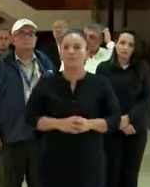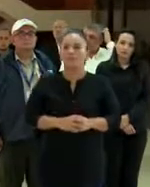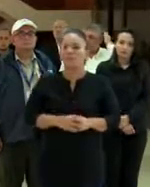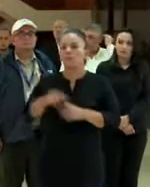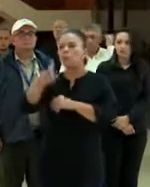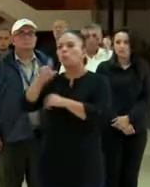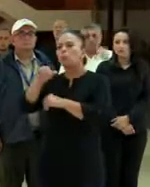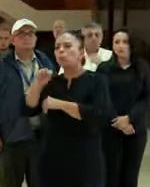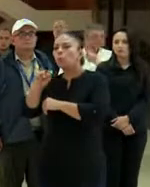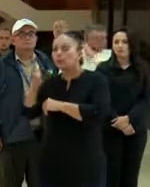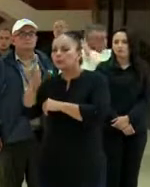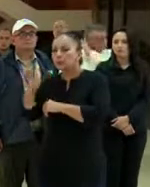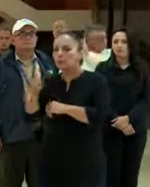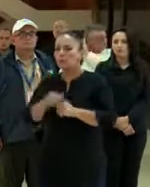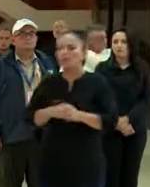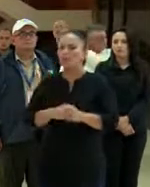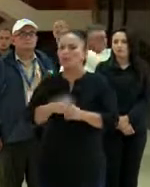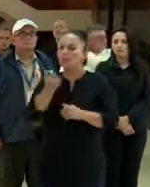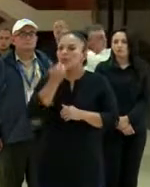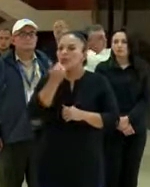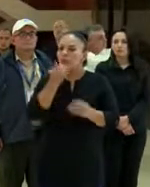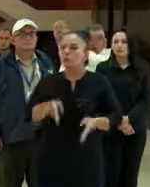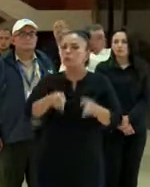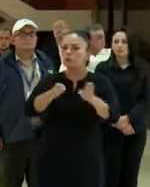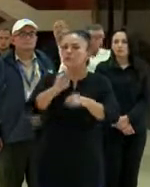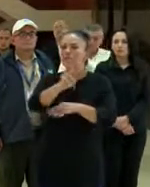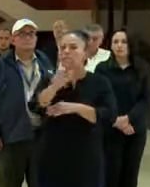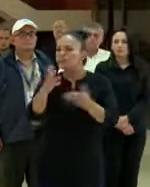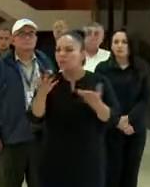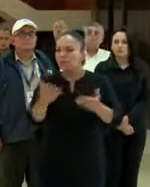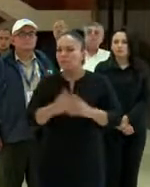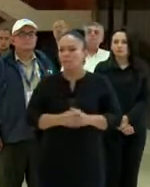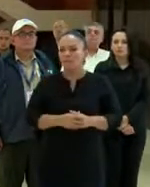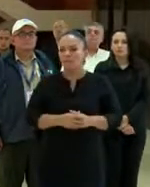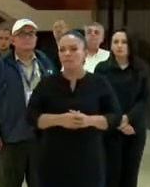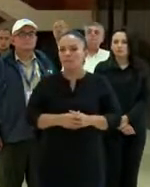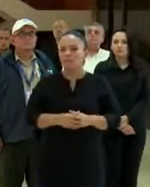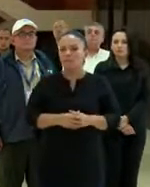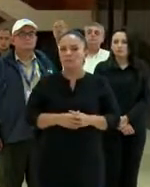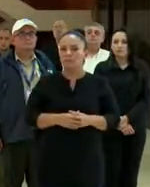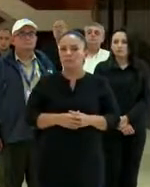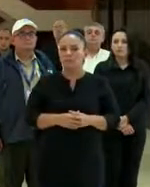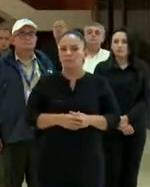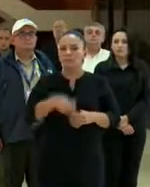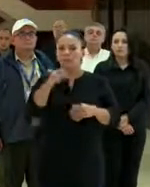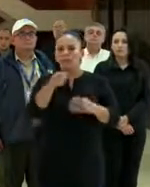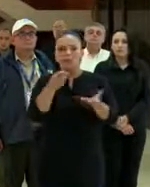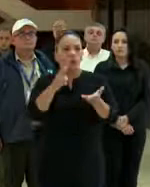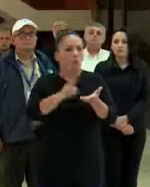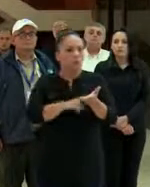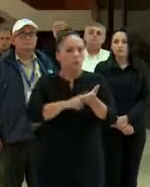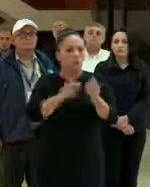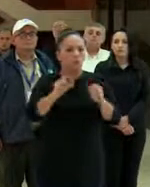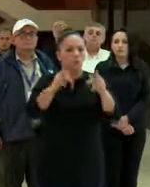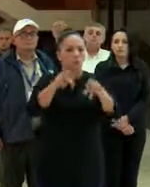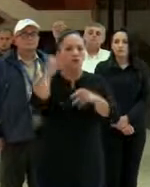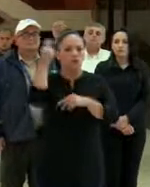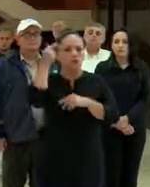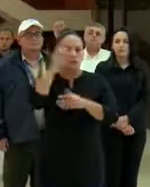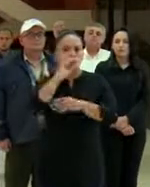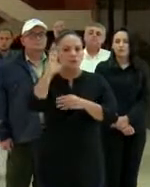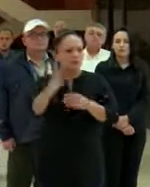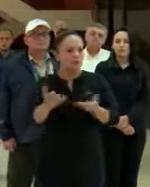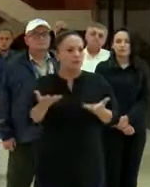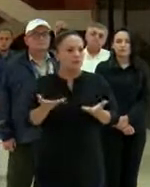Don Luis, ¿qué pasó con la Ruta 27 y si el contrato no le permite al Estado costarricense